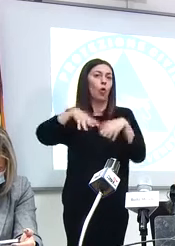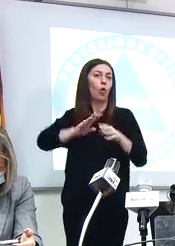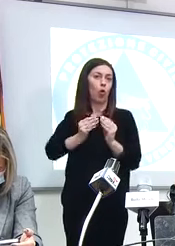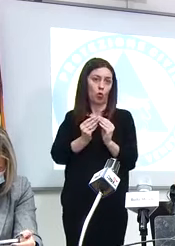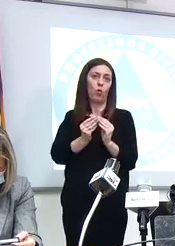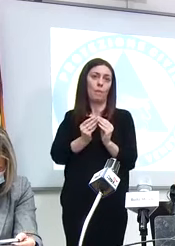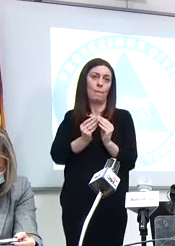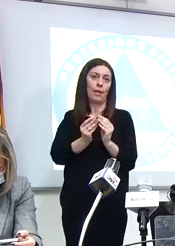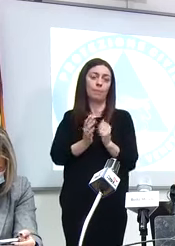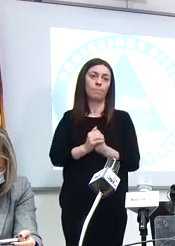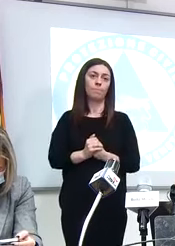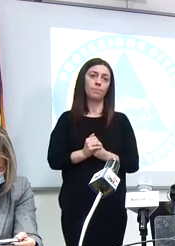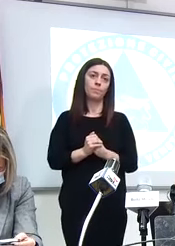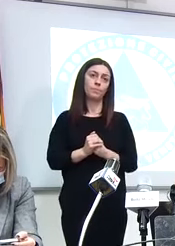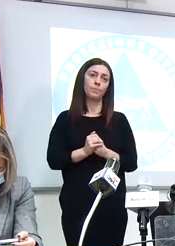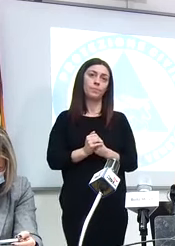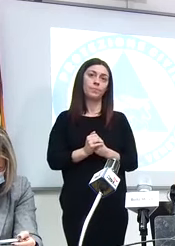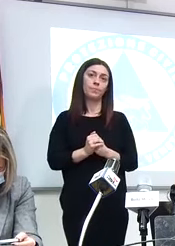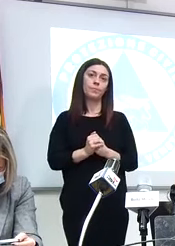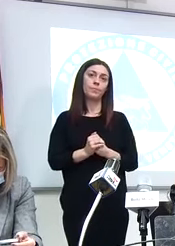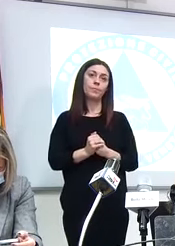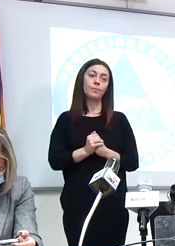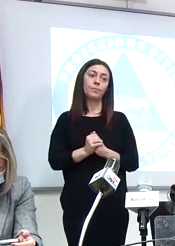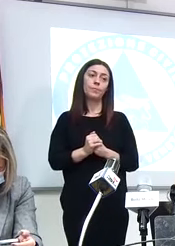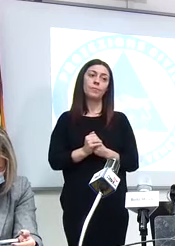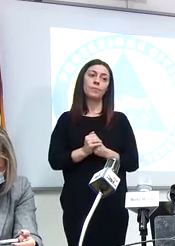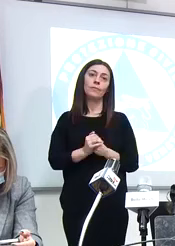vedremo dove metterle. Al momento